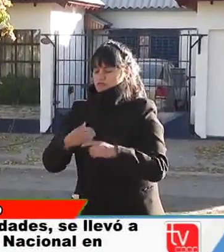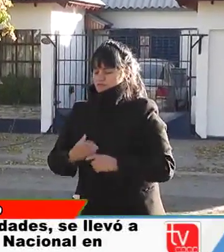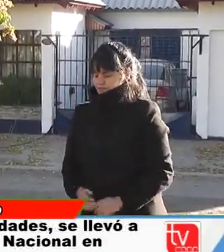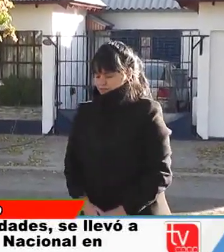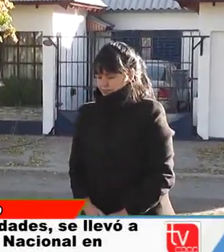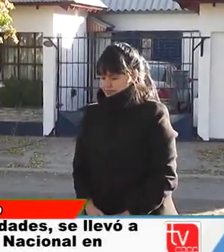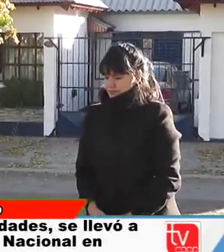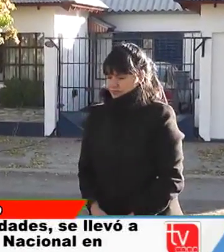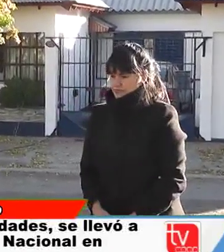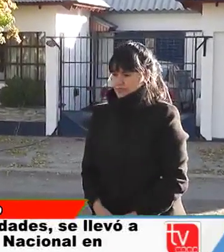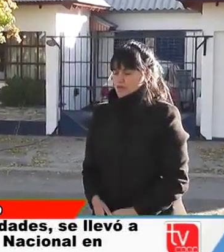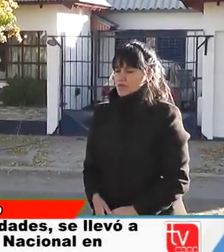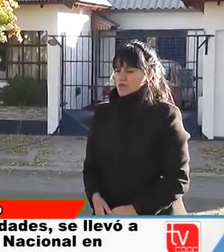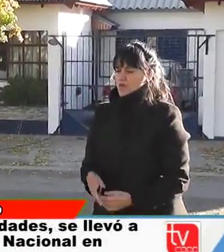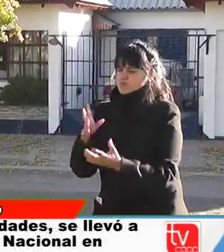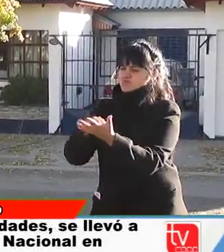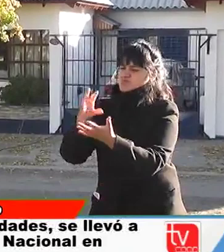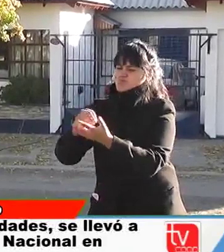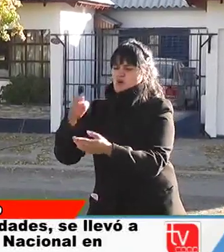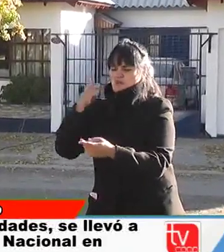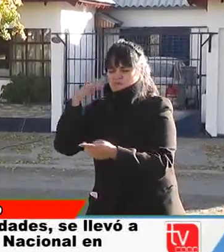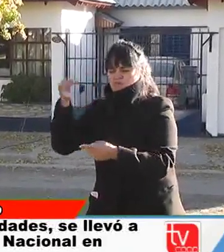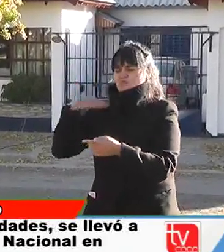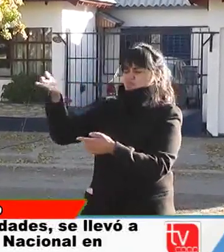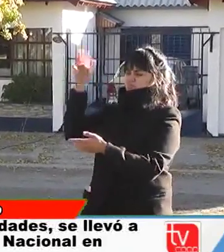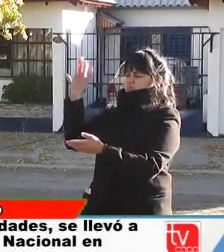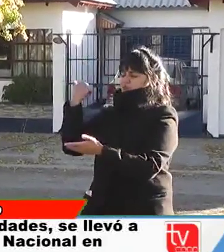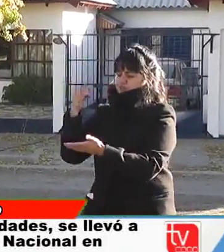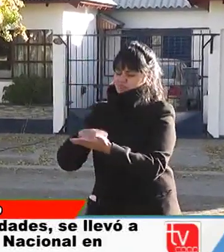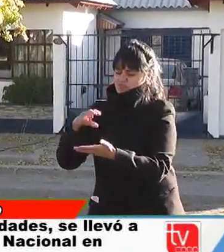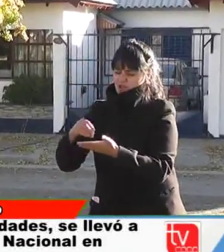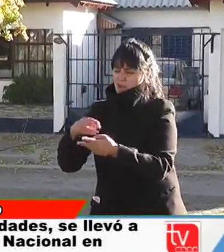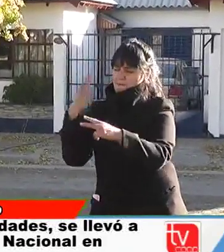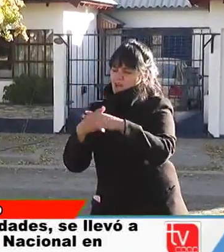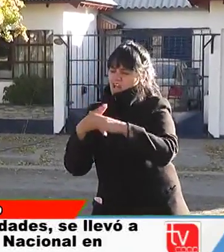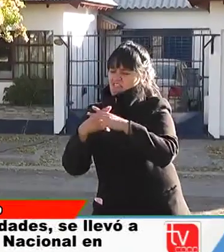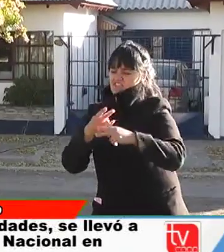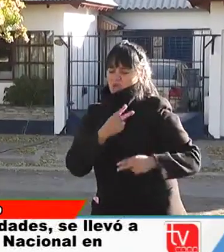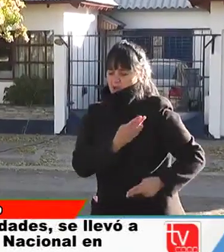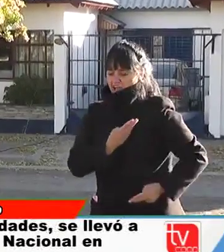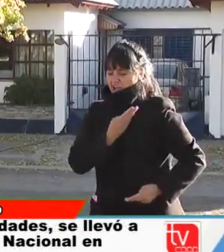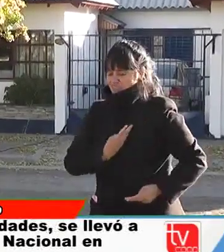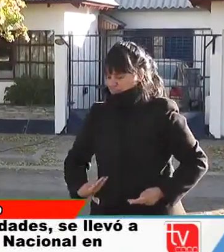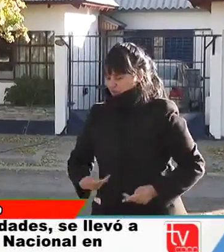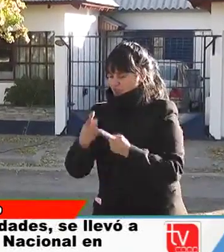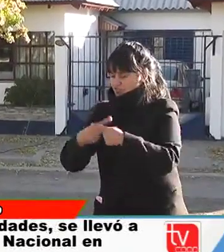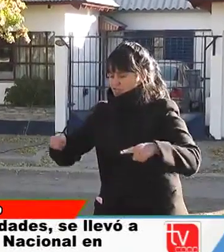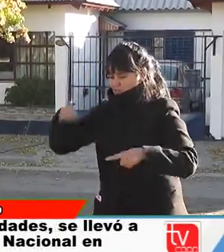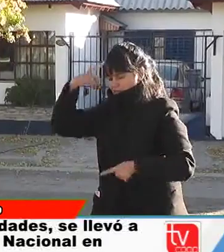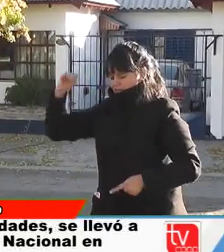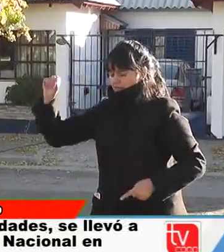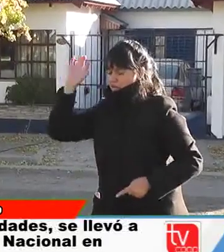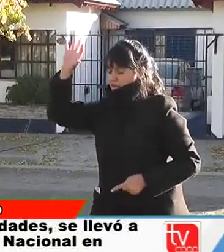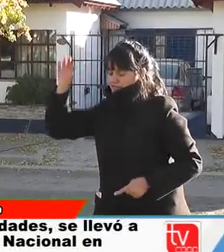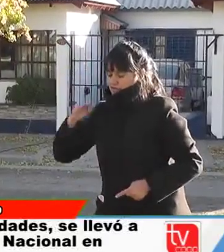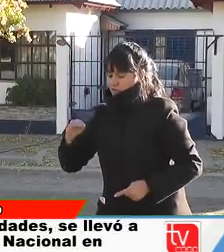Patriótica. Una copia publicada en 1847 lo llamó Himno Nacional Argentino,